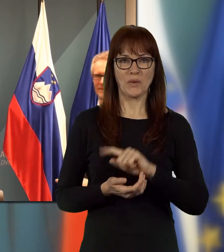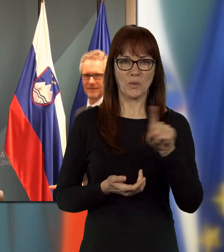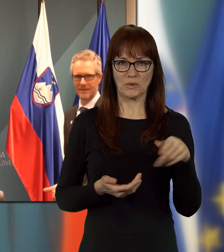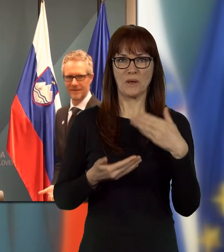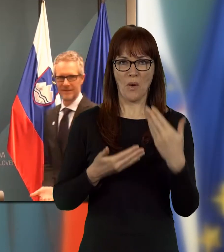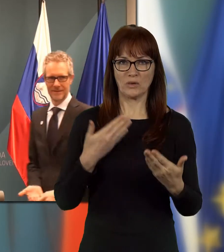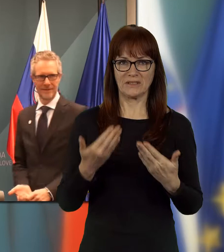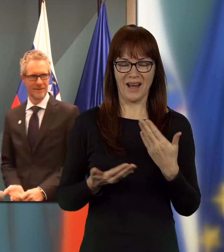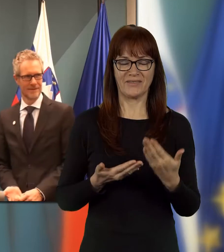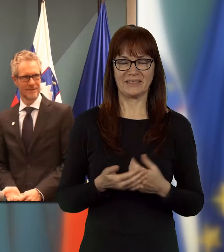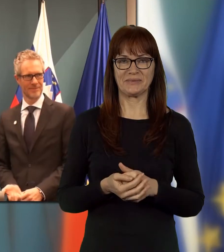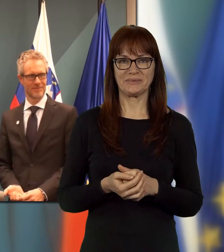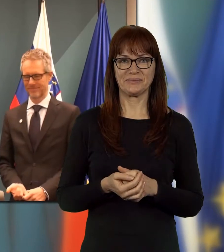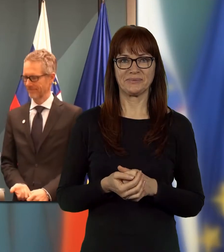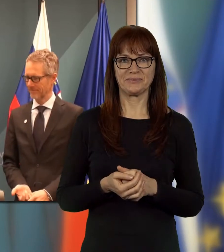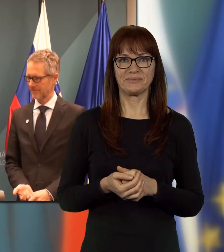Dobar dan.